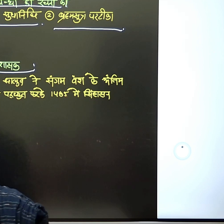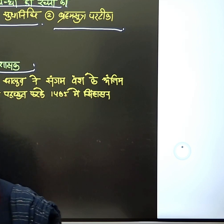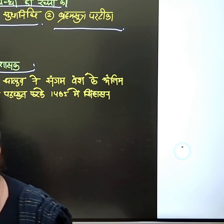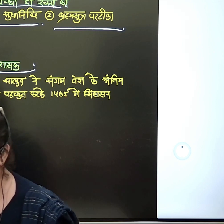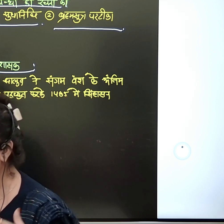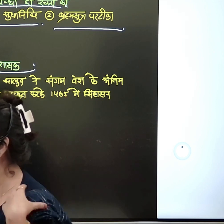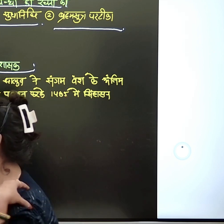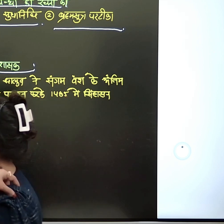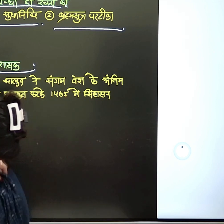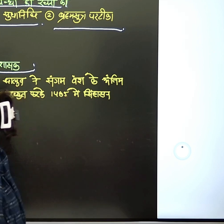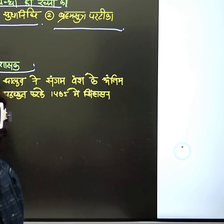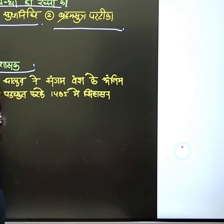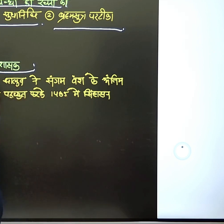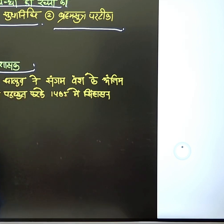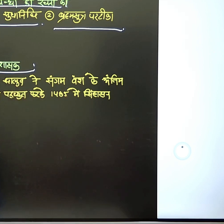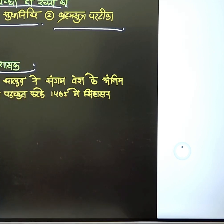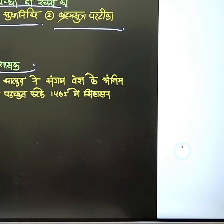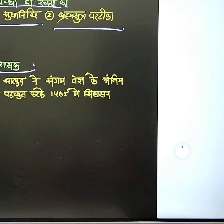हाँ, तो